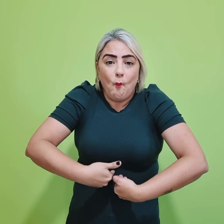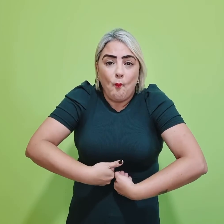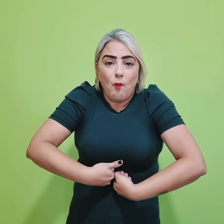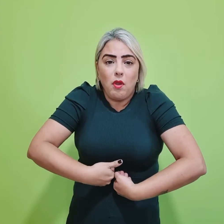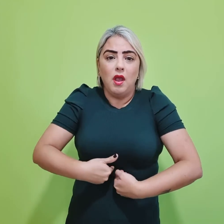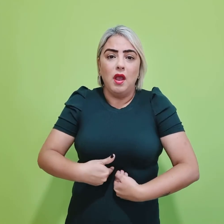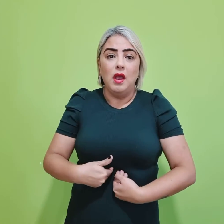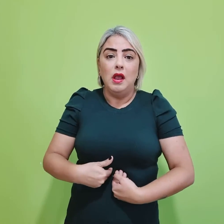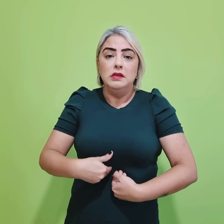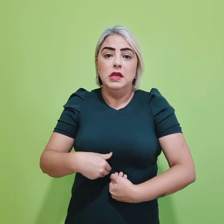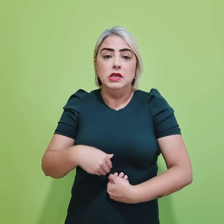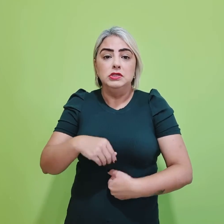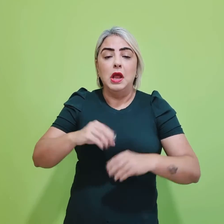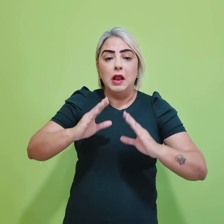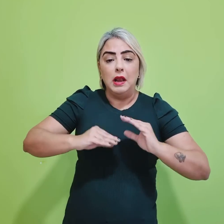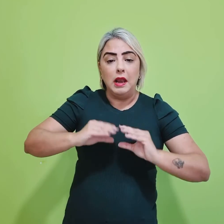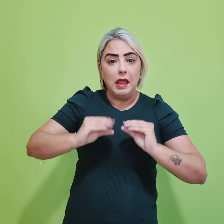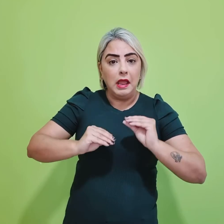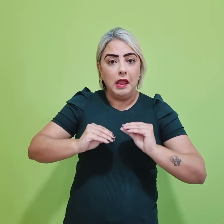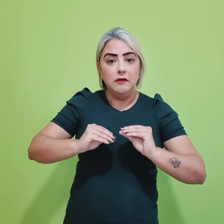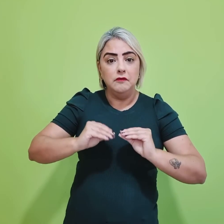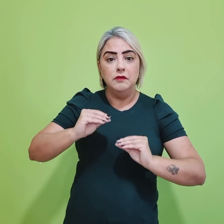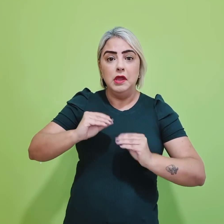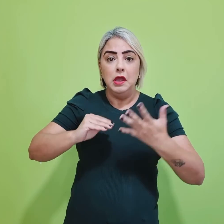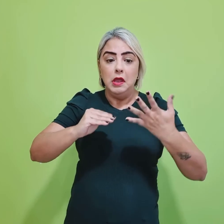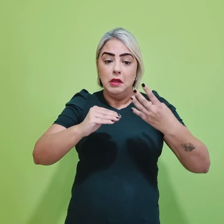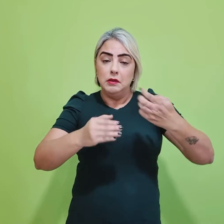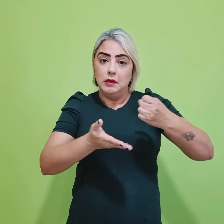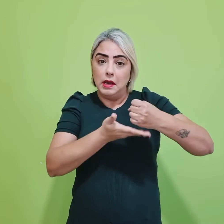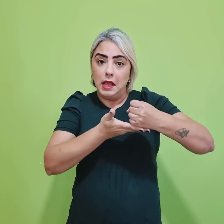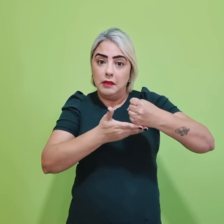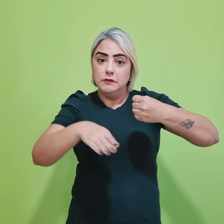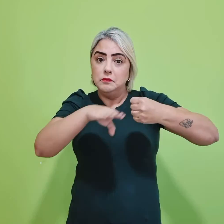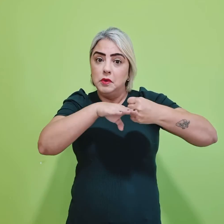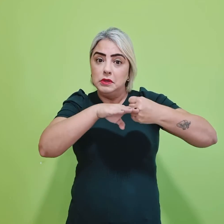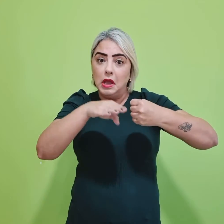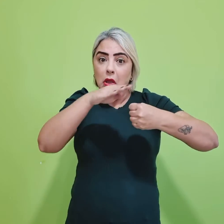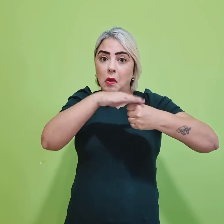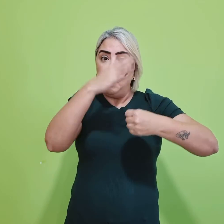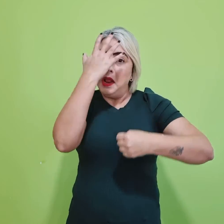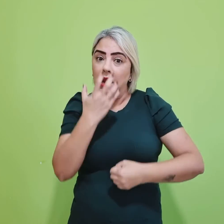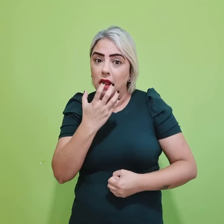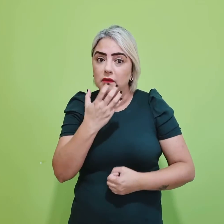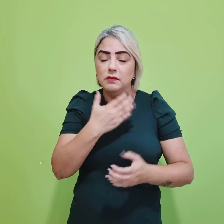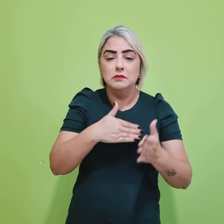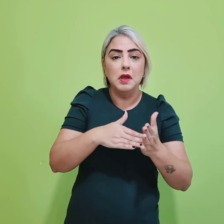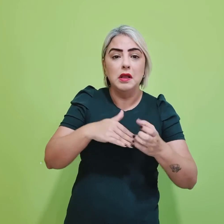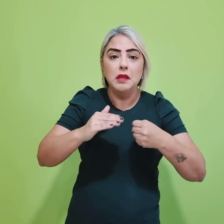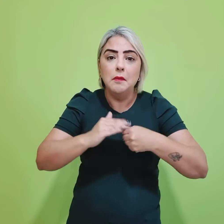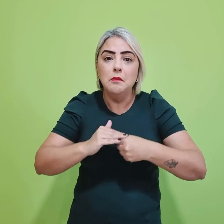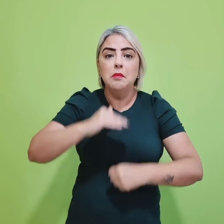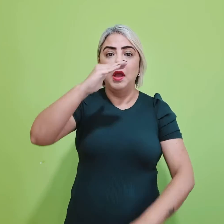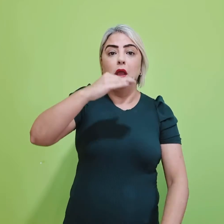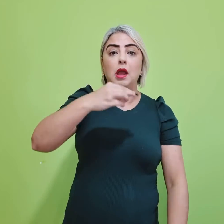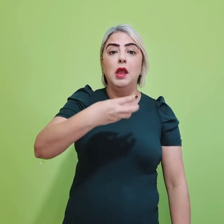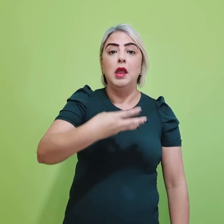alimentar, seja leve, moderada ou grave. Mostra que o total passou de